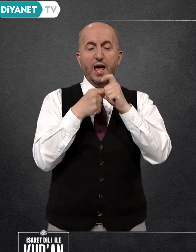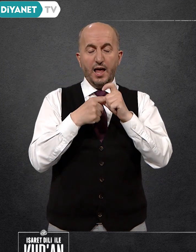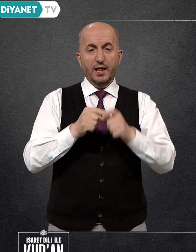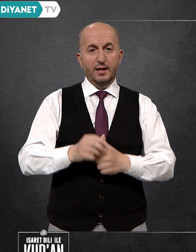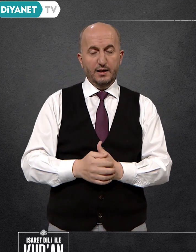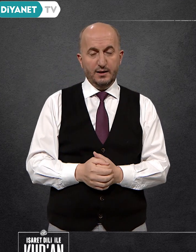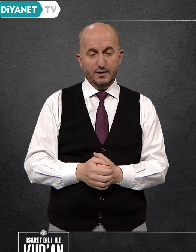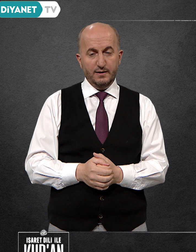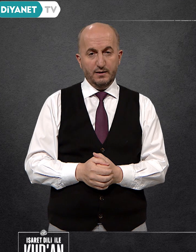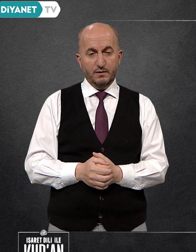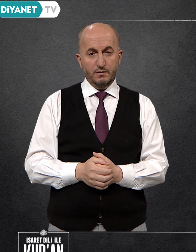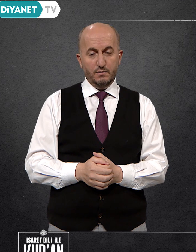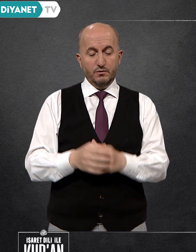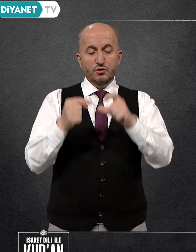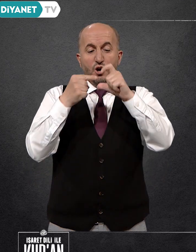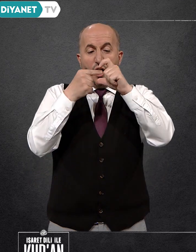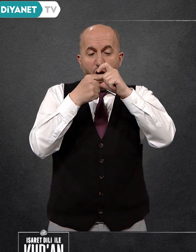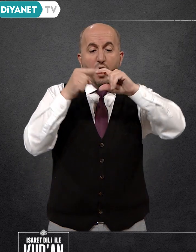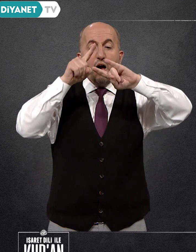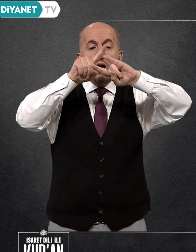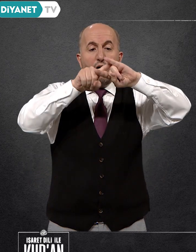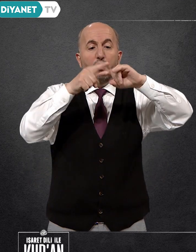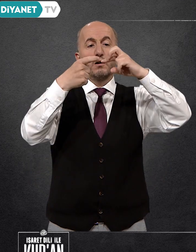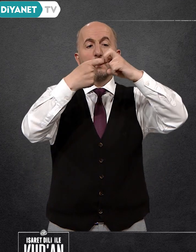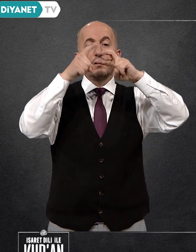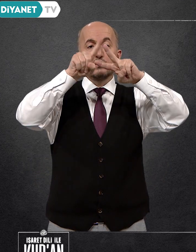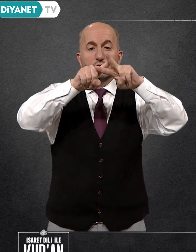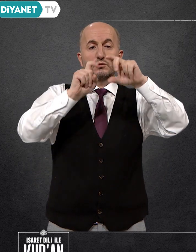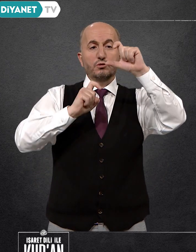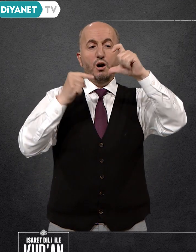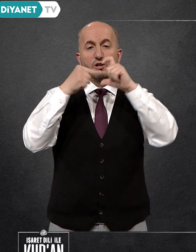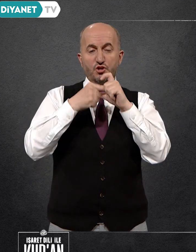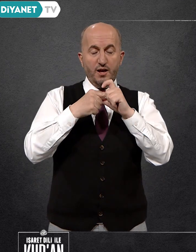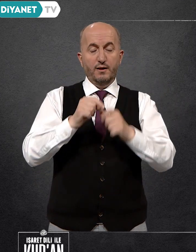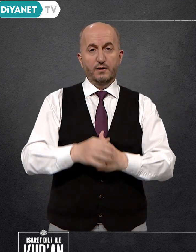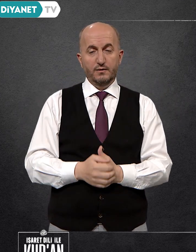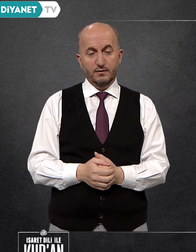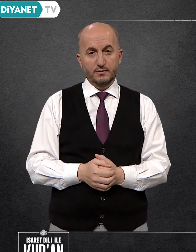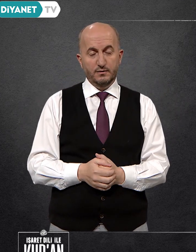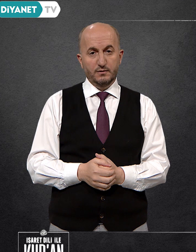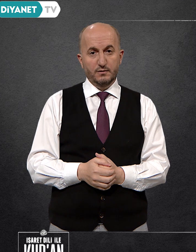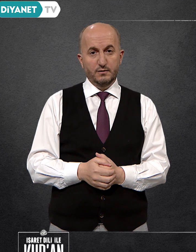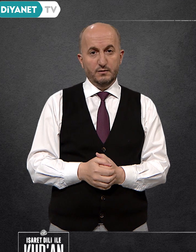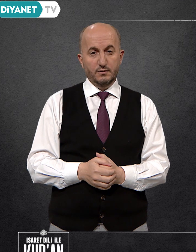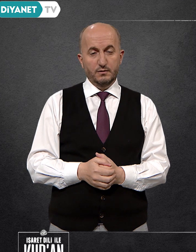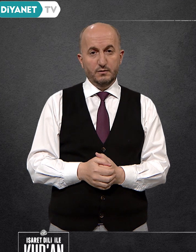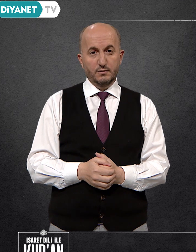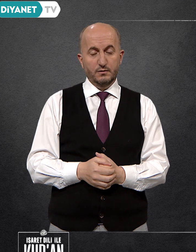ile Eh Race Eh Race raybe